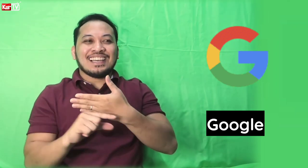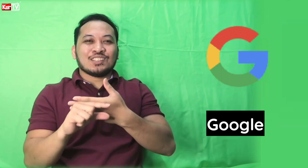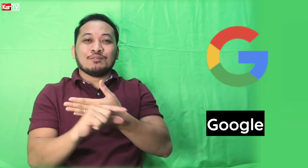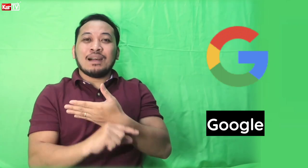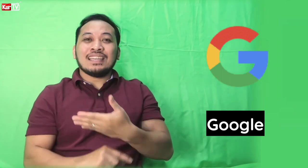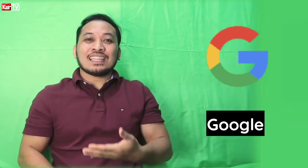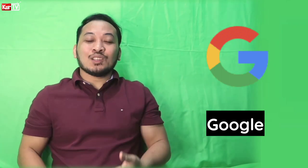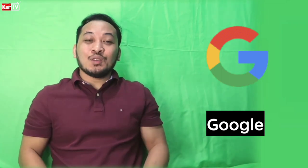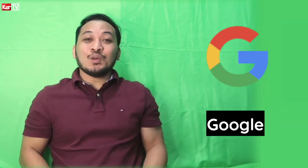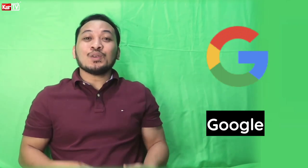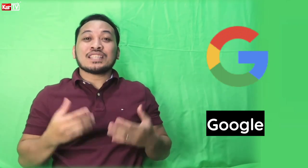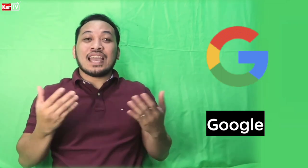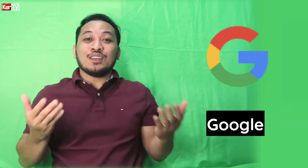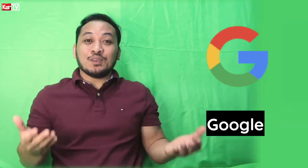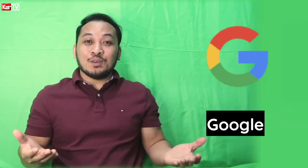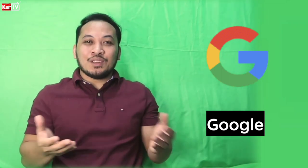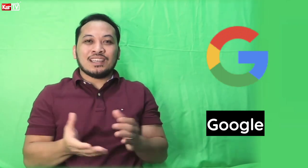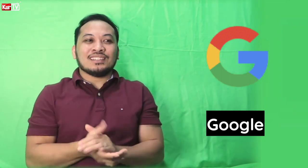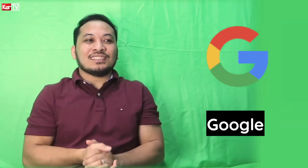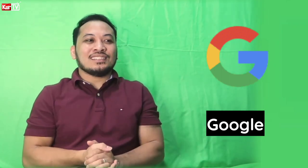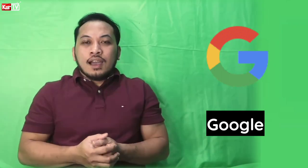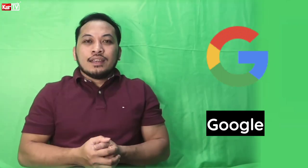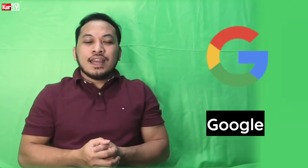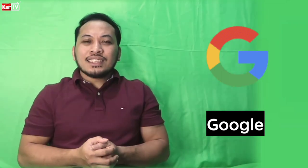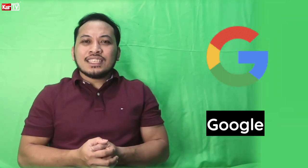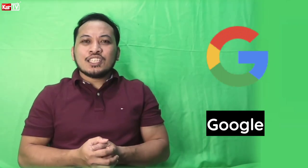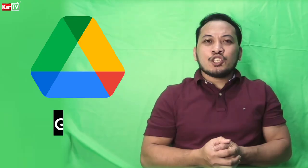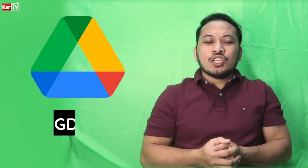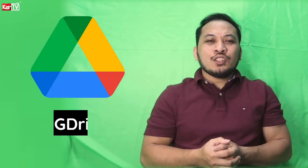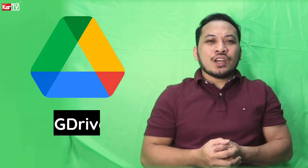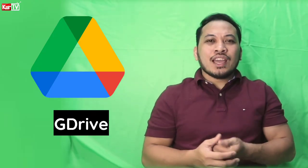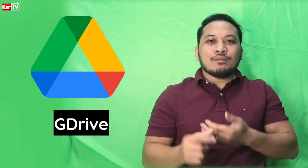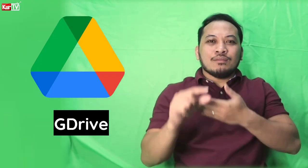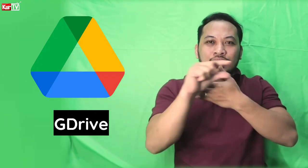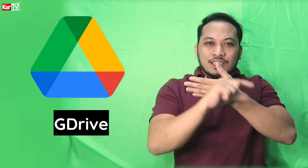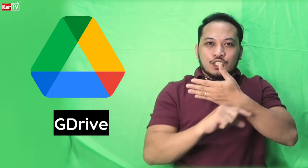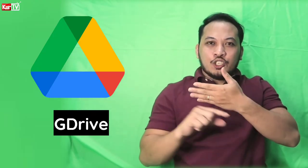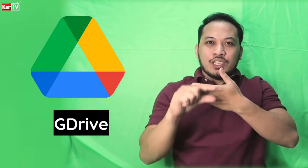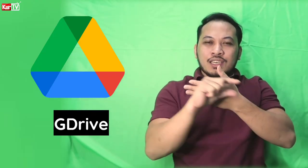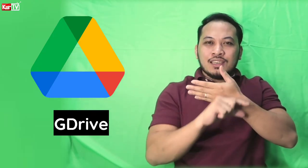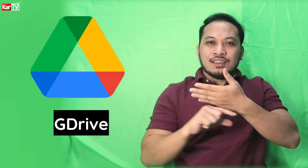So, bali tatlo yung sign ng Google. Next is G Drive. G